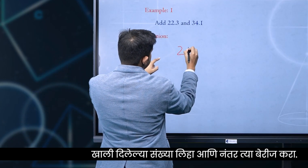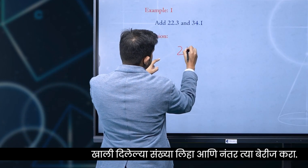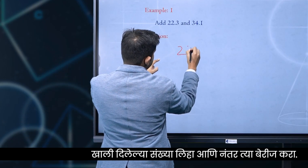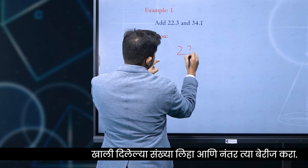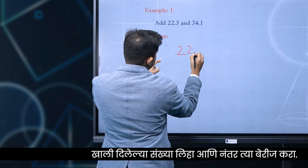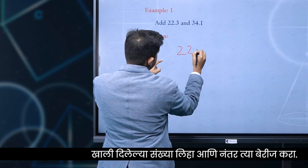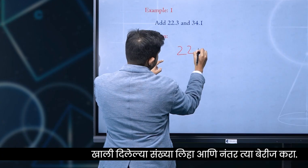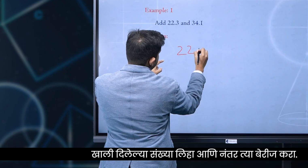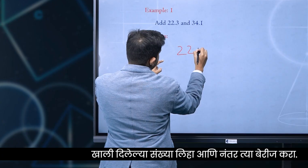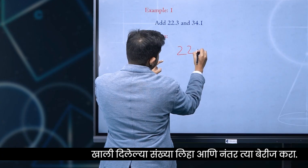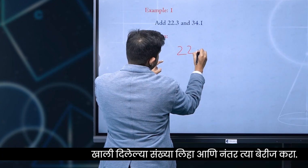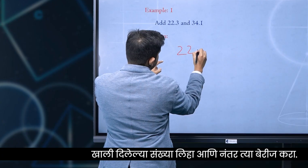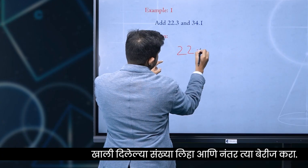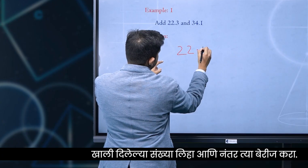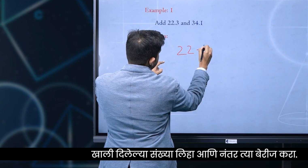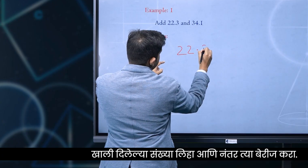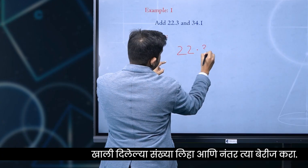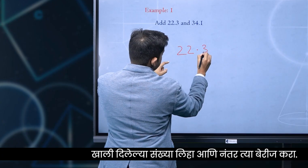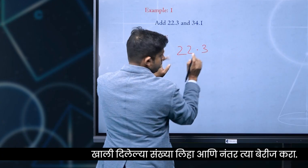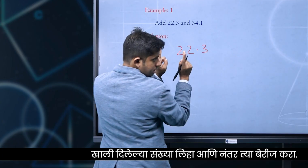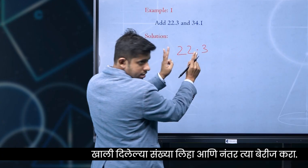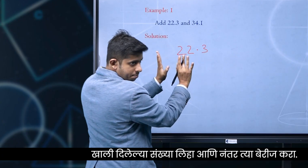खाली दिलेल्या संख्या लिहा आणि नंतर त्या बेरीज करा.